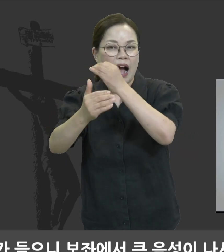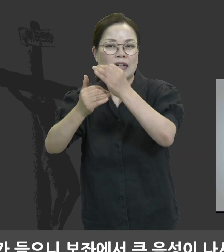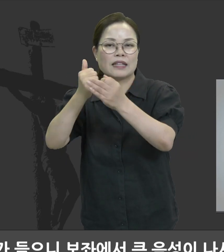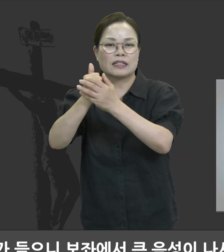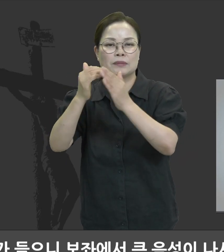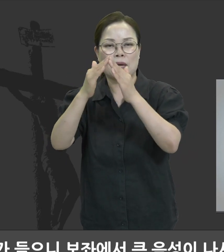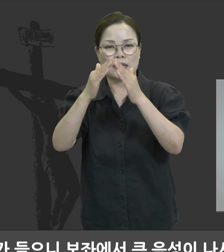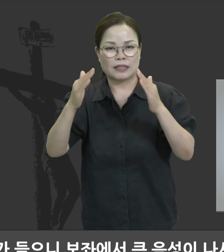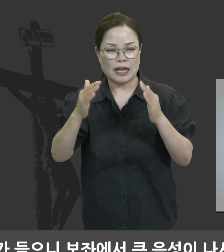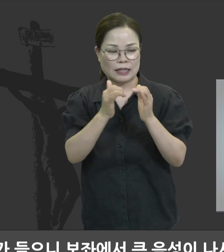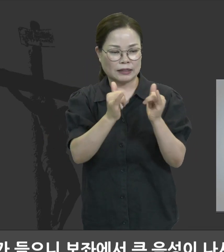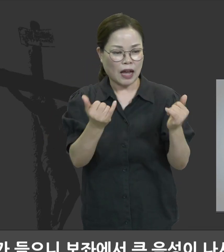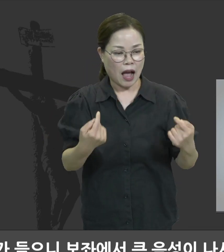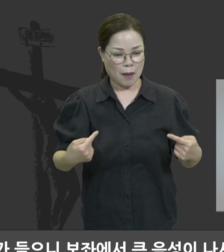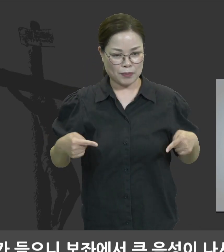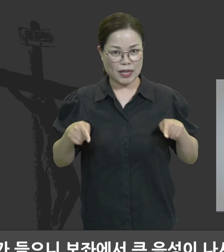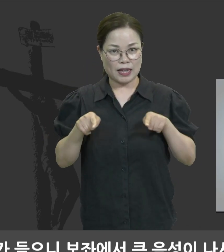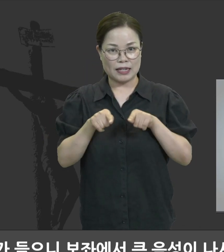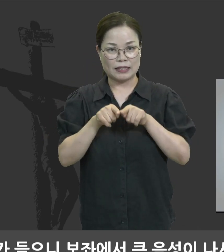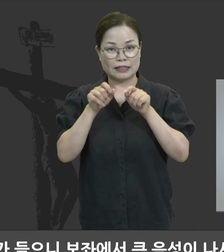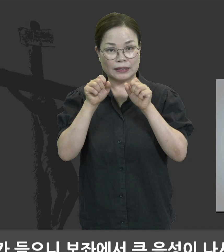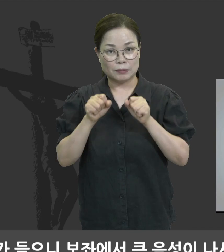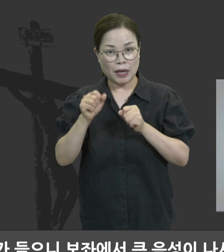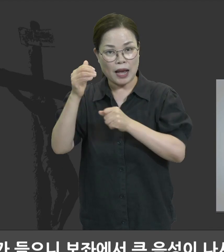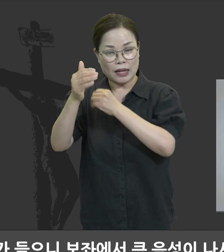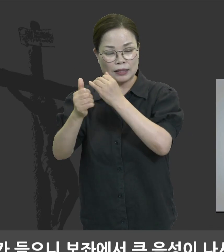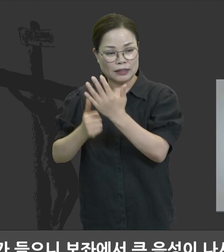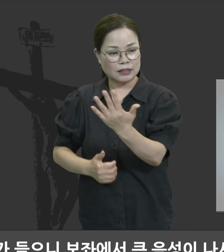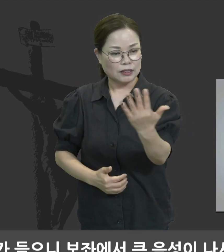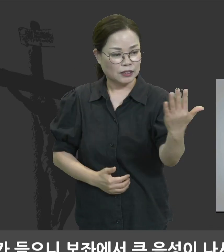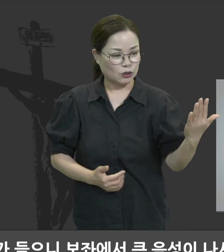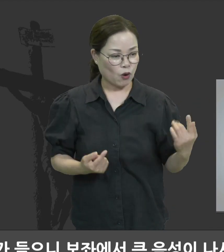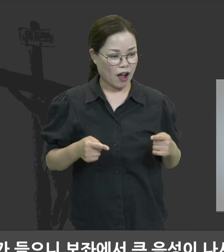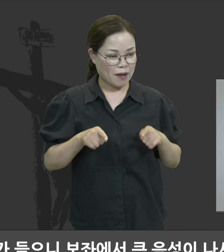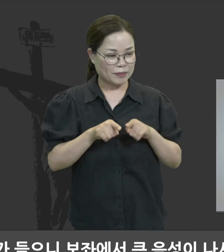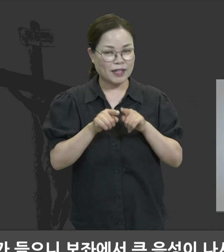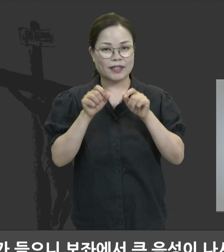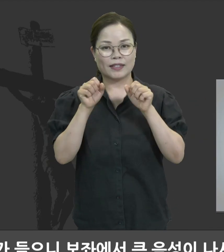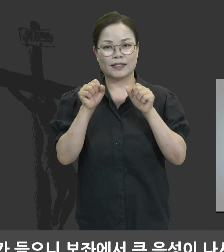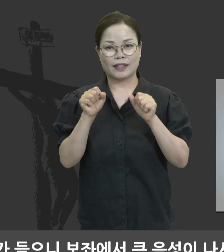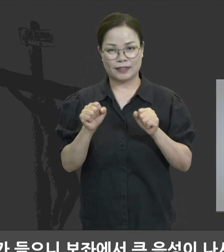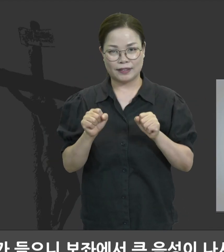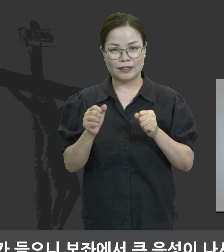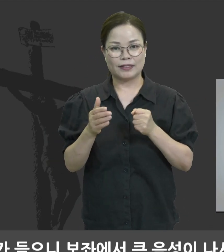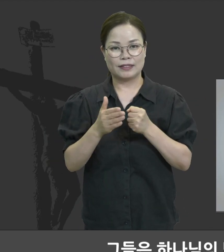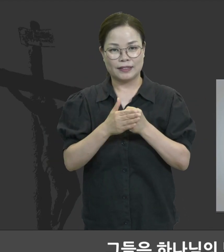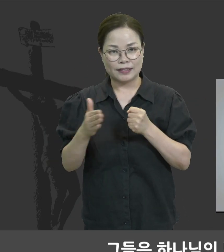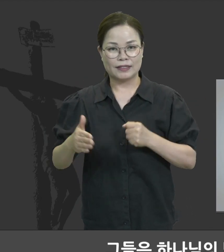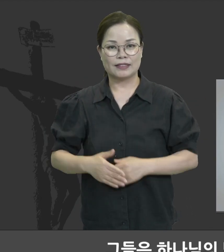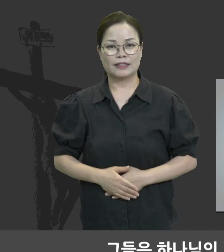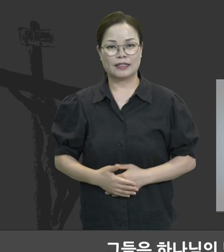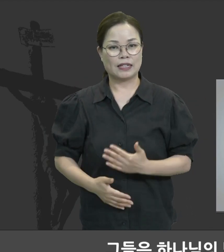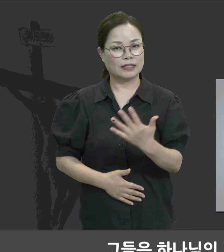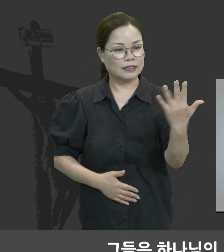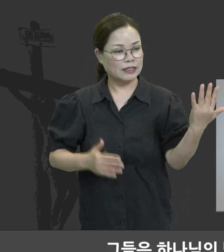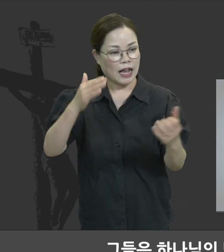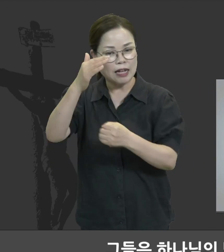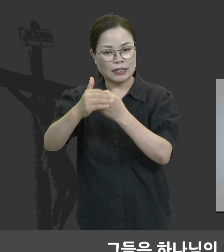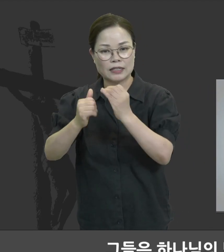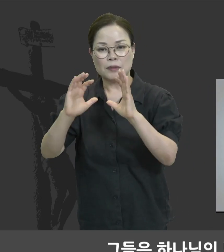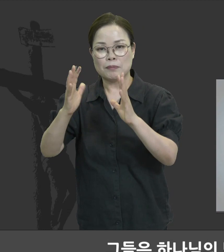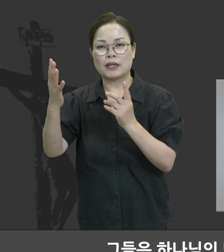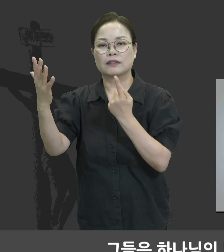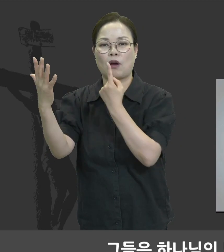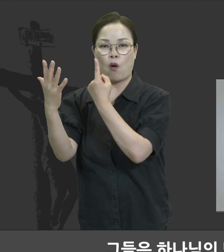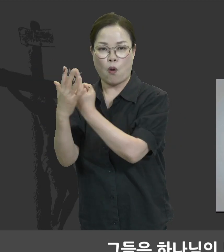하나님의 장막이 사람들과 함께 있음에 하나님이 그들과 함께 계시리니 그들은 하나님의